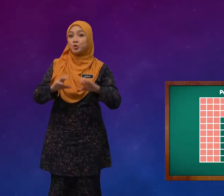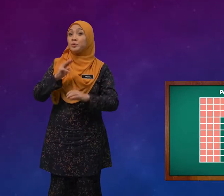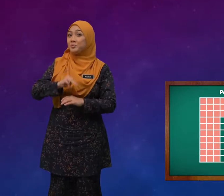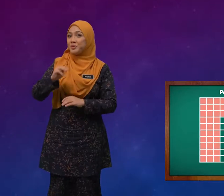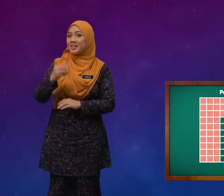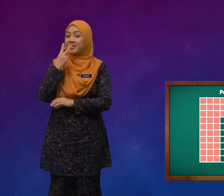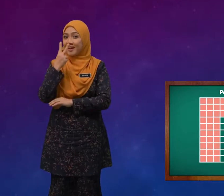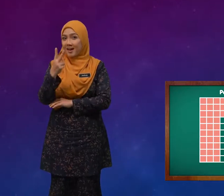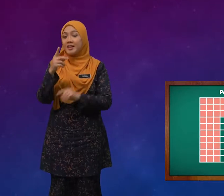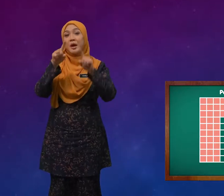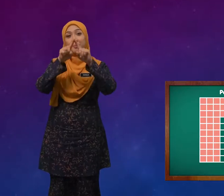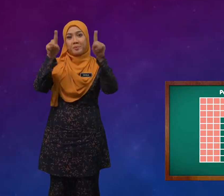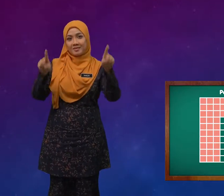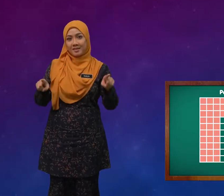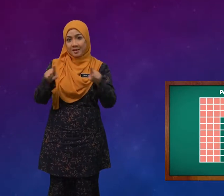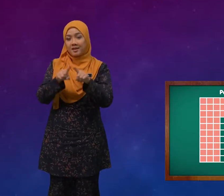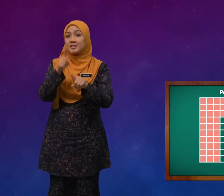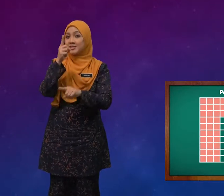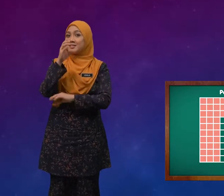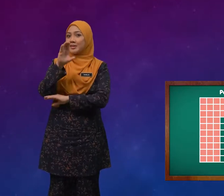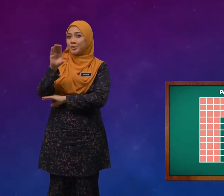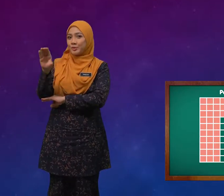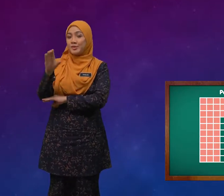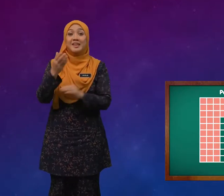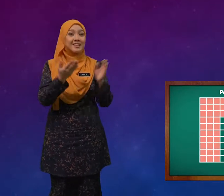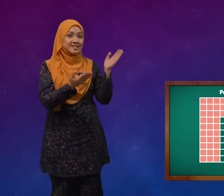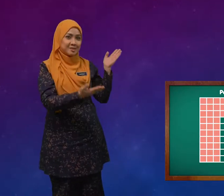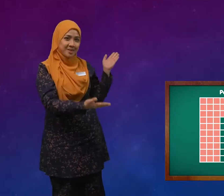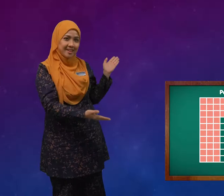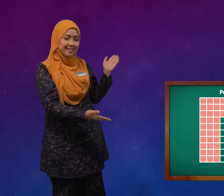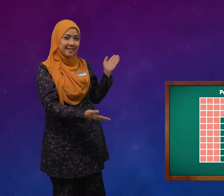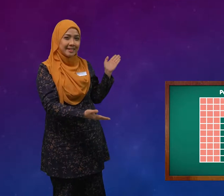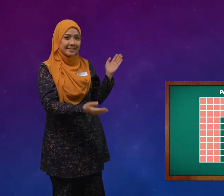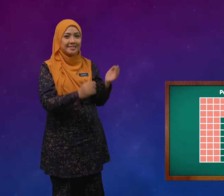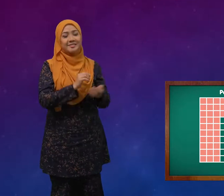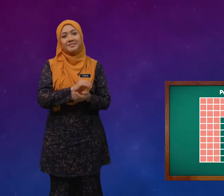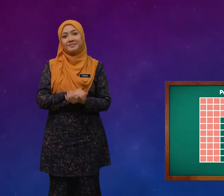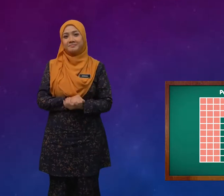Cuba murid lihat petak 100 di sebelah ini.